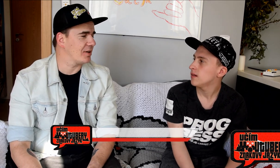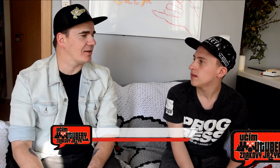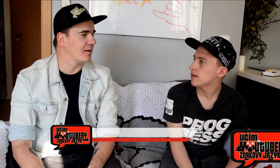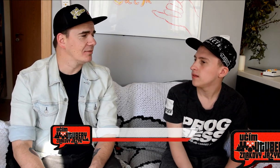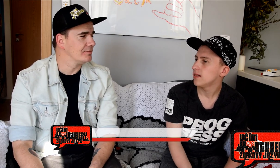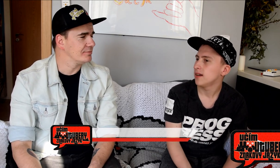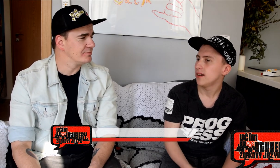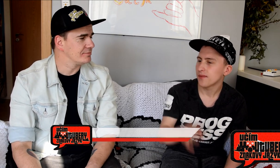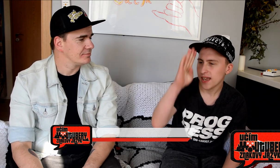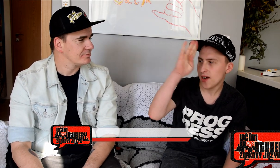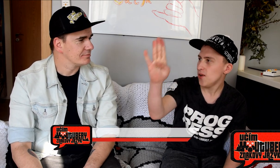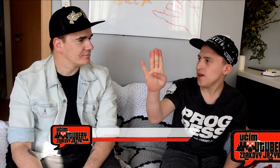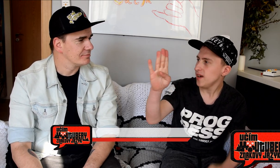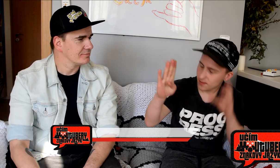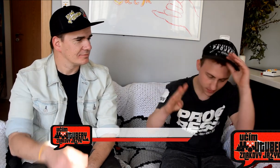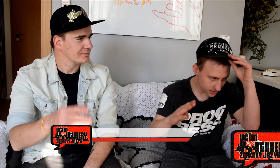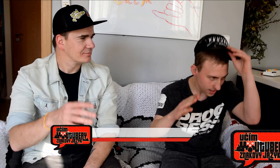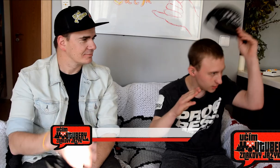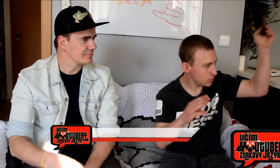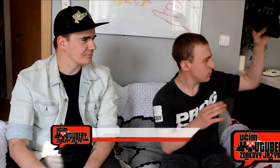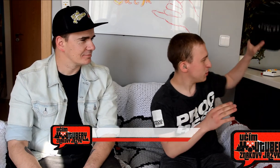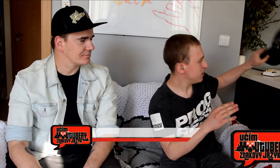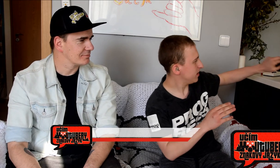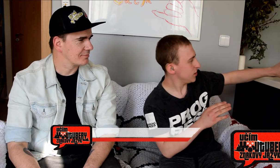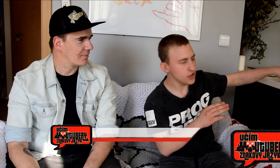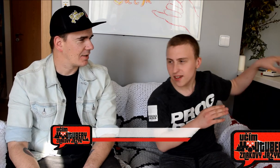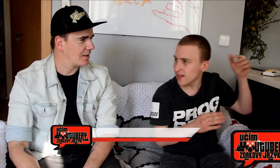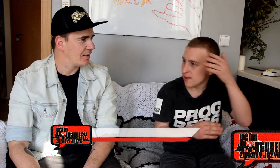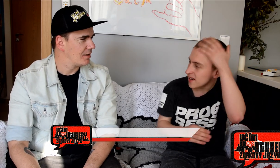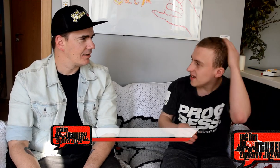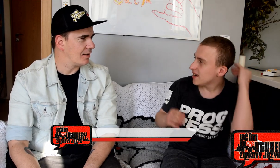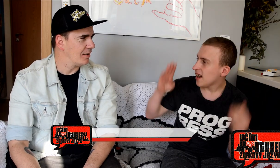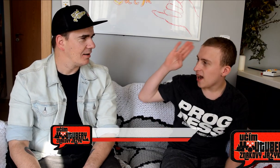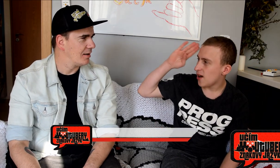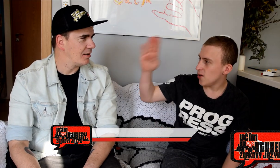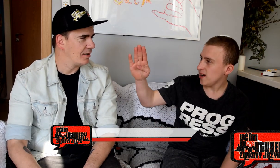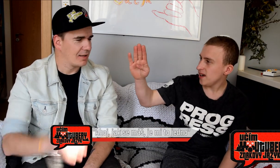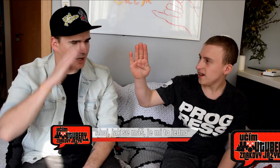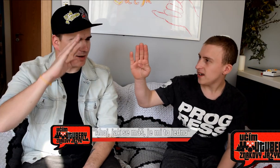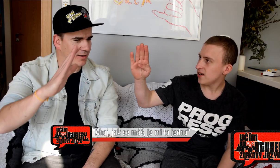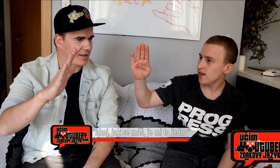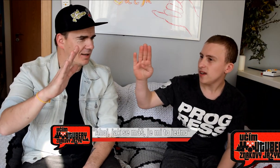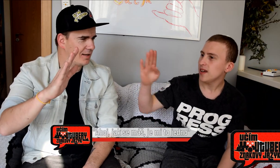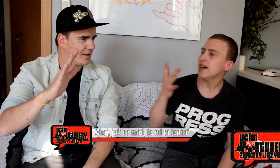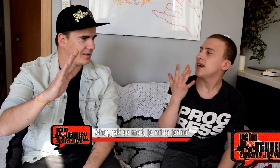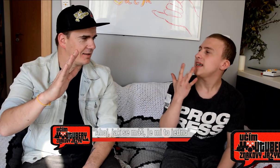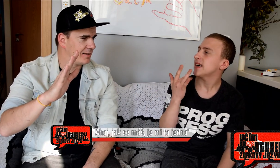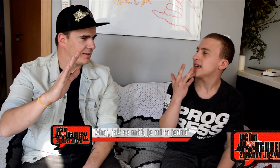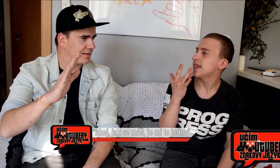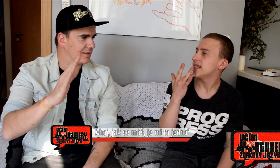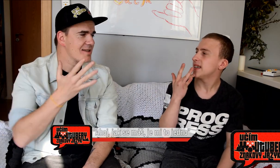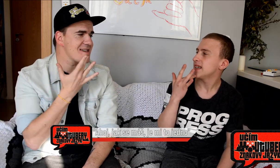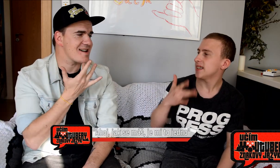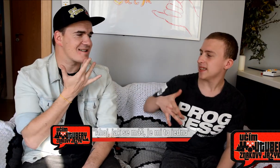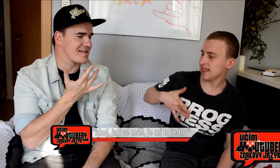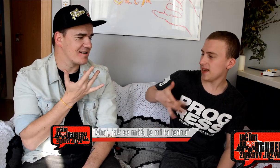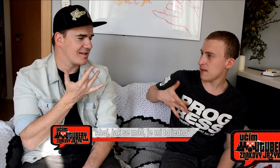jedno. Ahoj. Já si co mám čepit se naši. Dobrý. No. Ahoj. Ahoj. Jak se